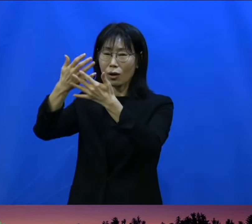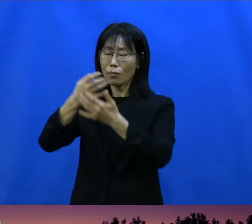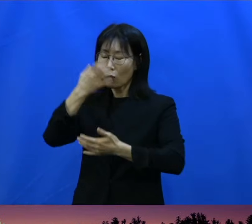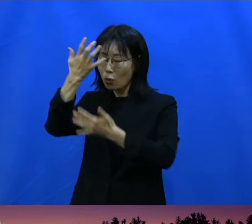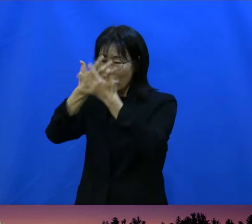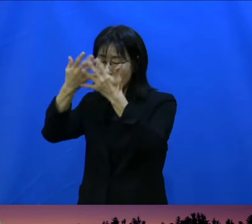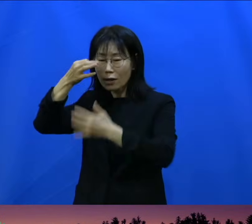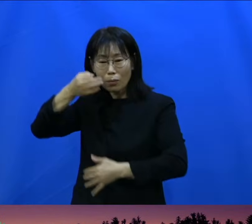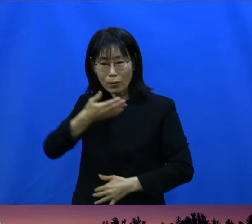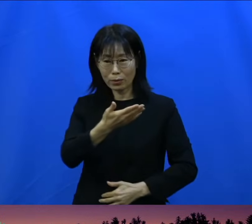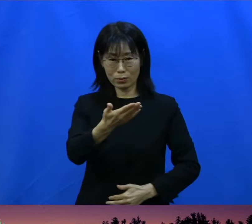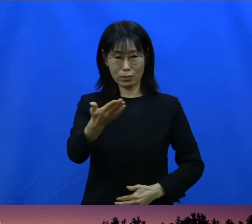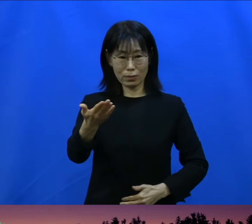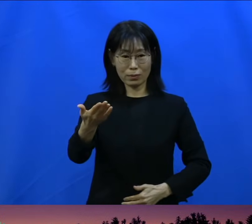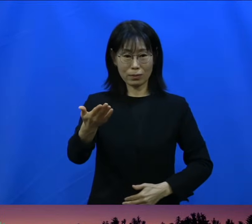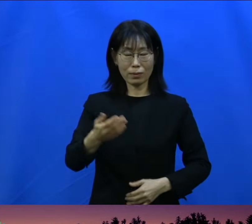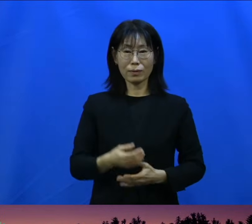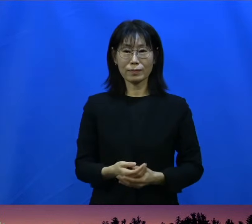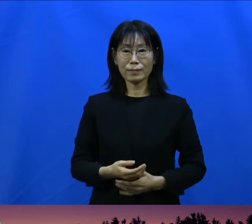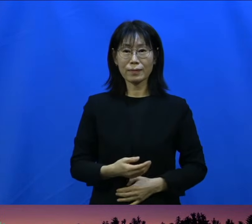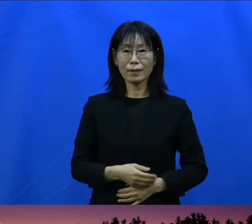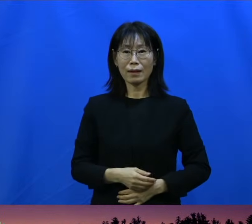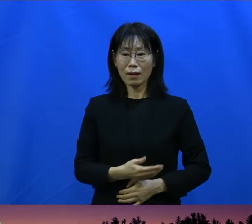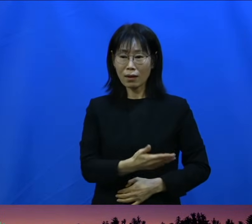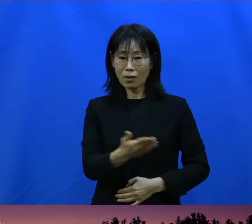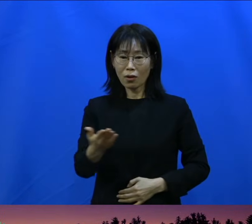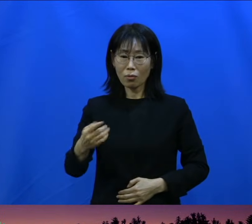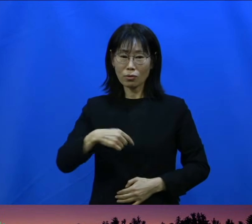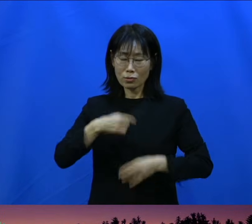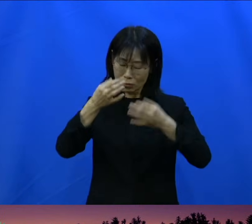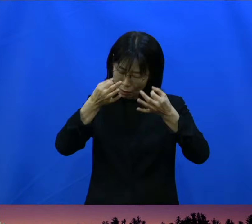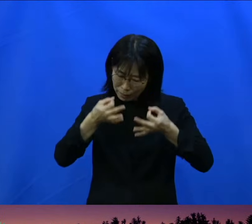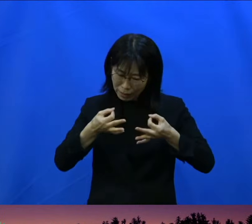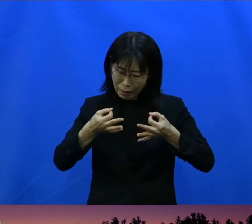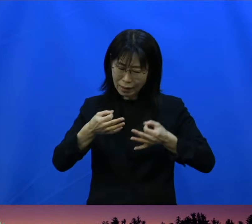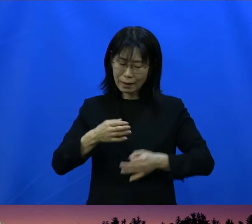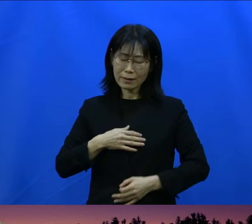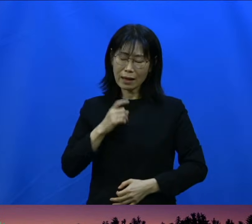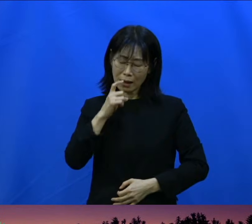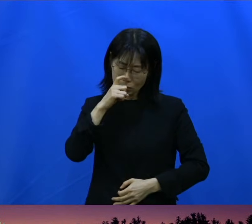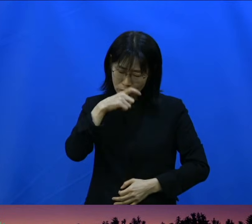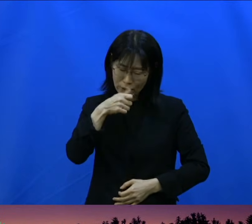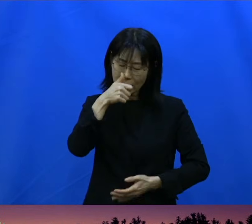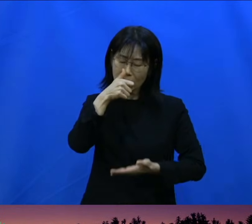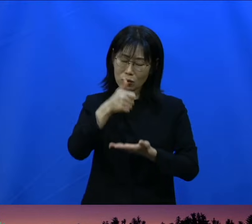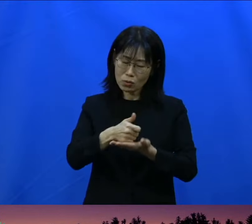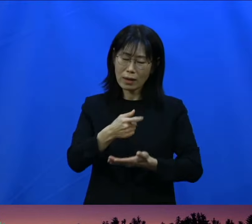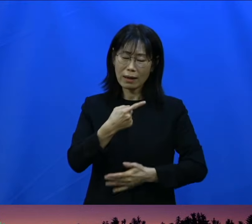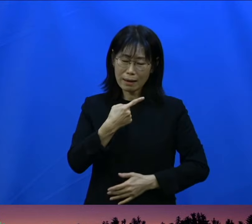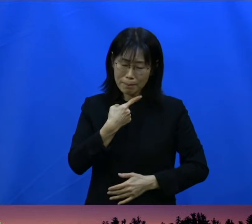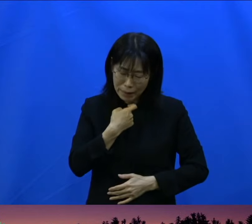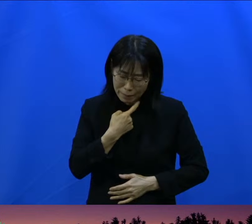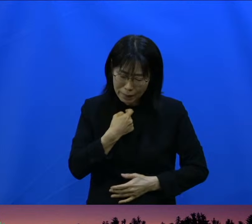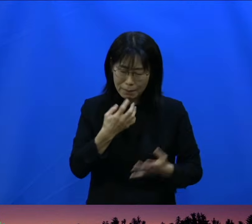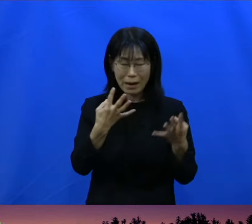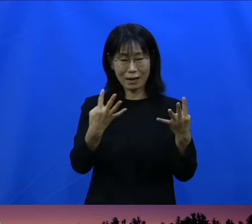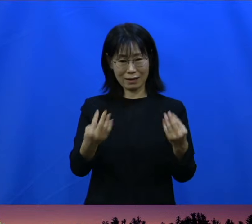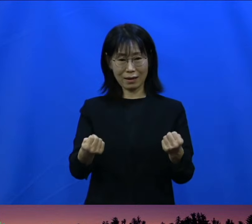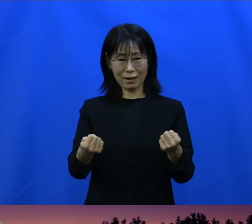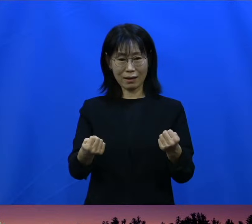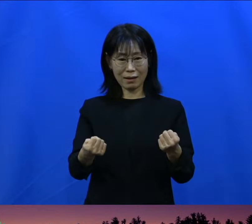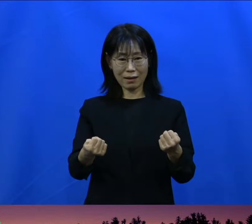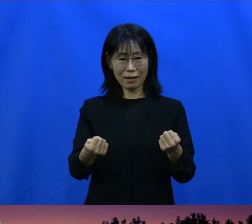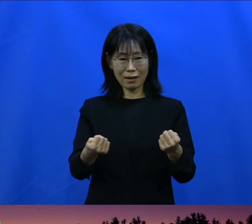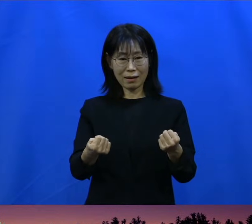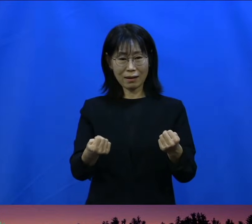여러분, 우리는 우리를 잘 몰라요. 내가 얼마나 망가진 존재인가를 몰라요. 죄인이라는 고백이 쉽게